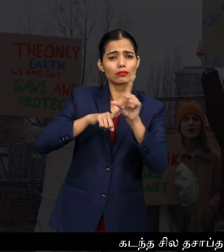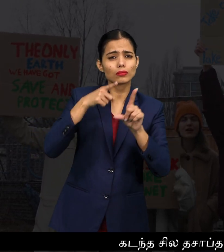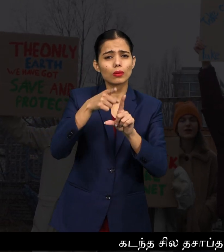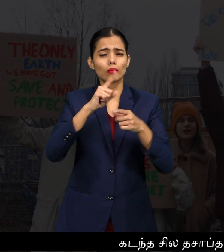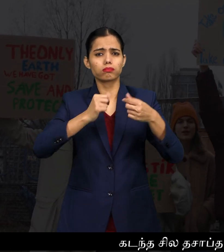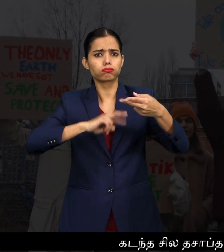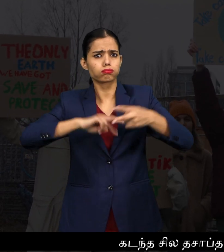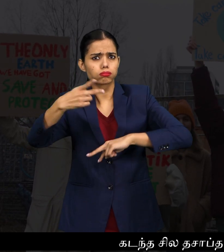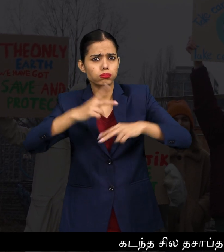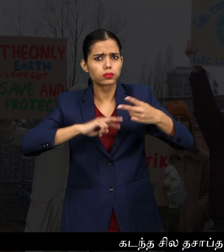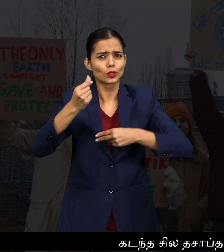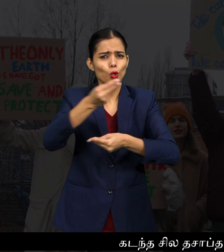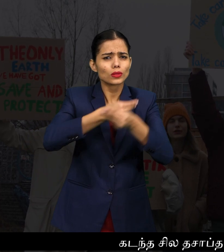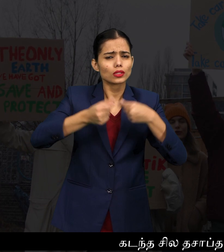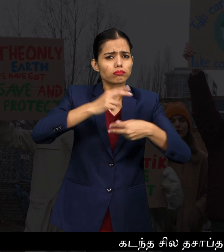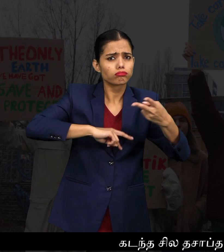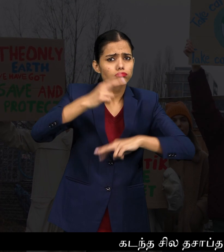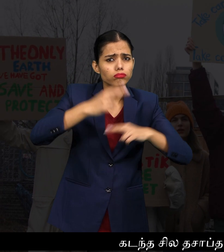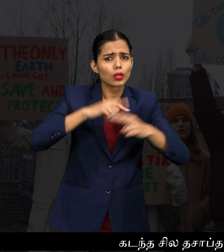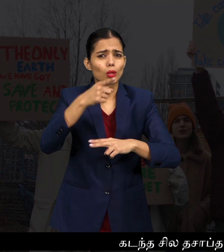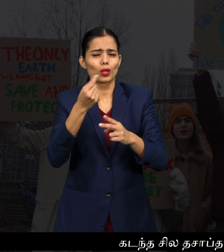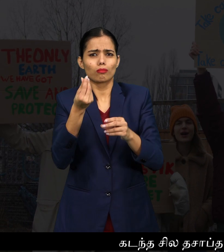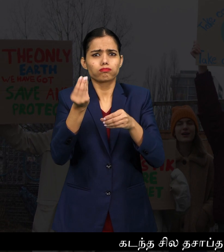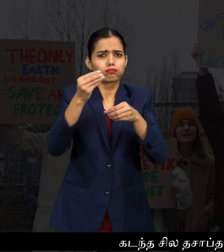கடந்த சில தசாப்தங்களாக